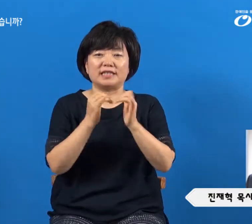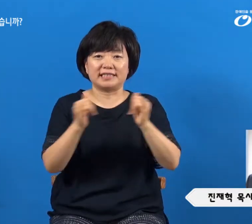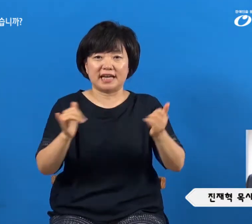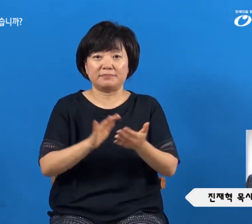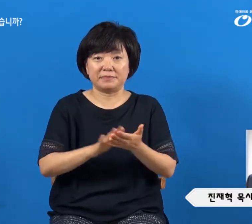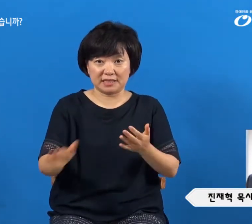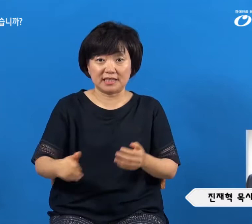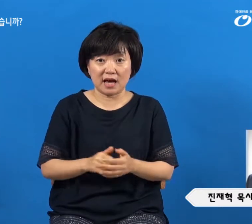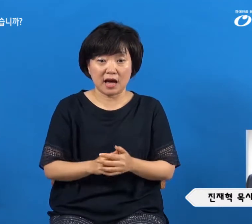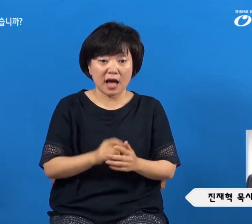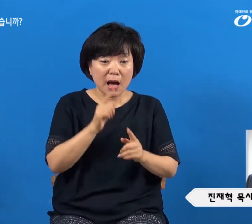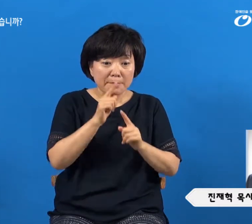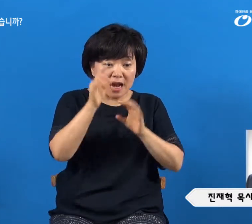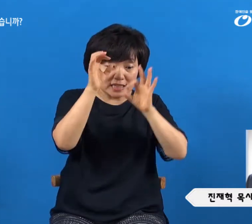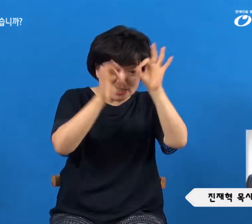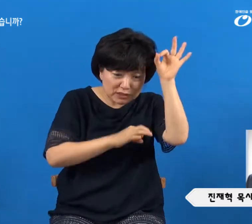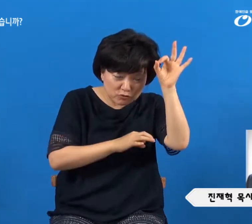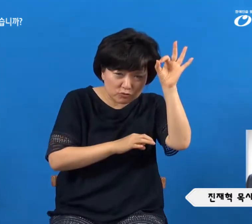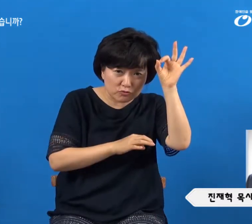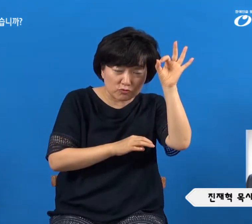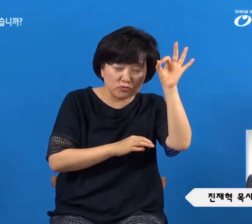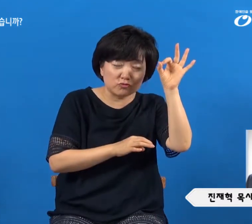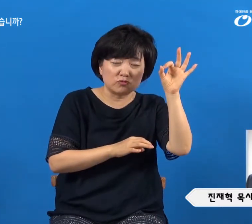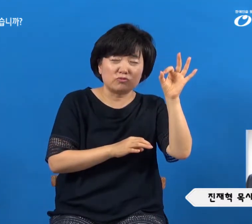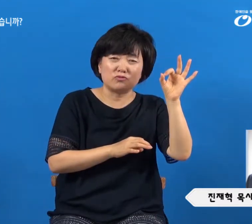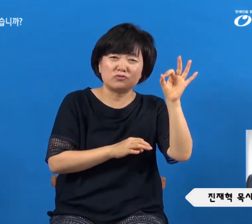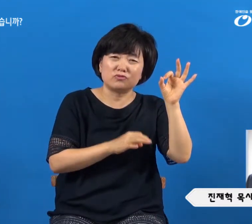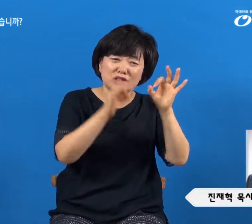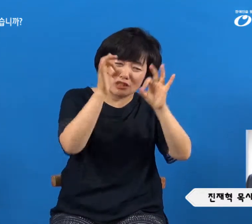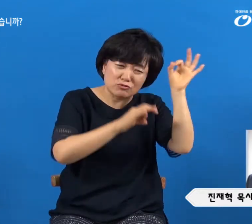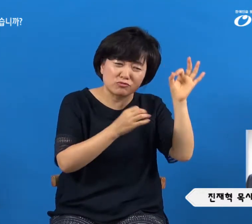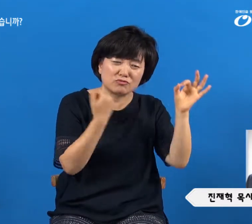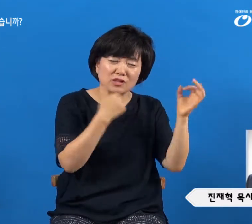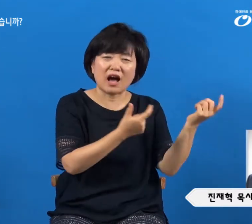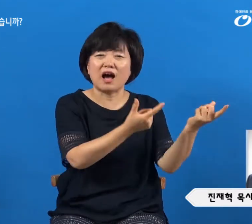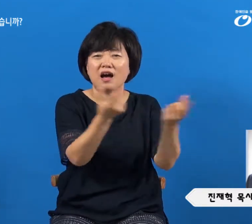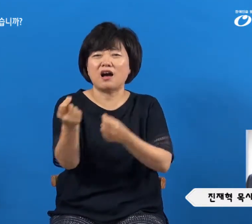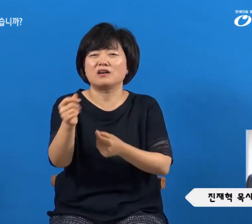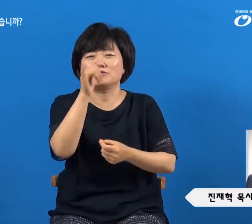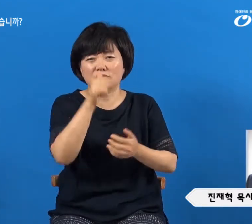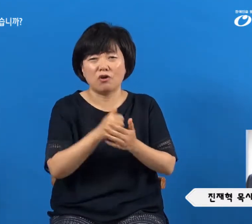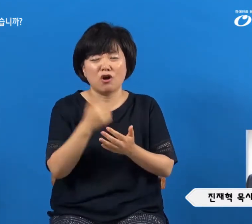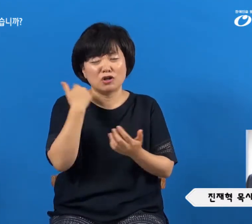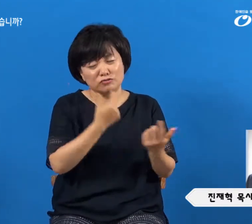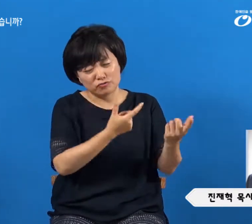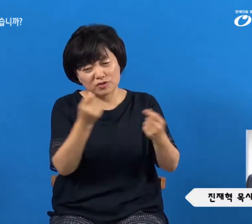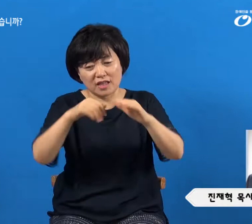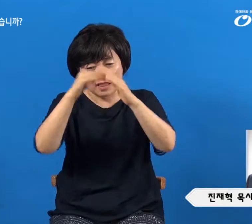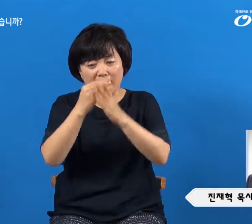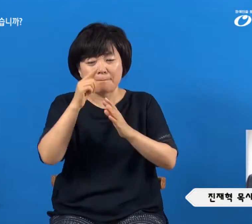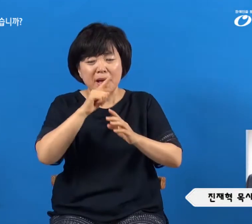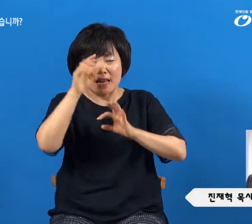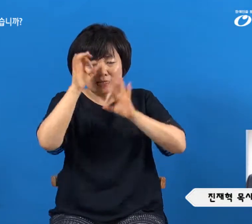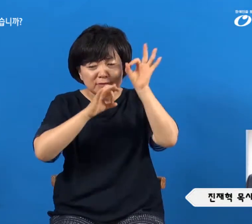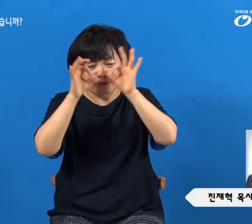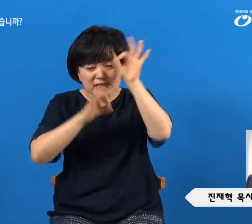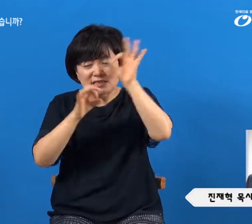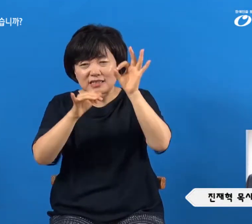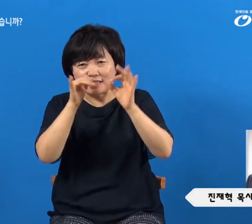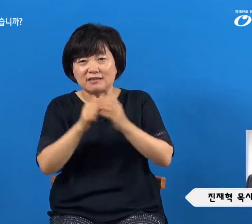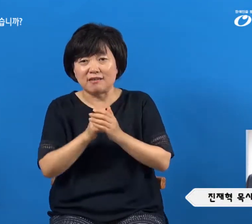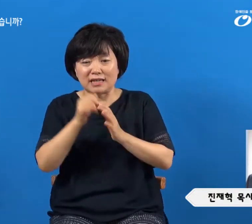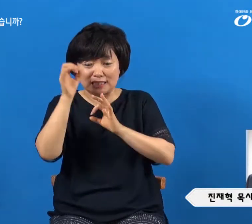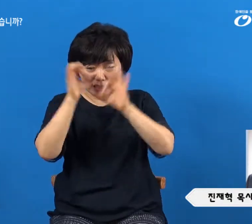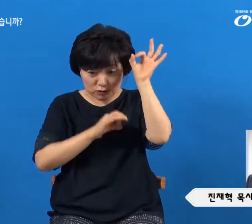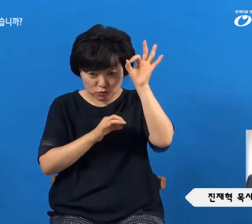자입니다. 그러나 말에 실수가 없는 자가 어디 있을 수 있겠습니까? 우리는 누구나 다 말에 실수가 있습니다.